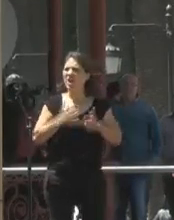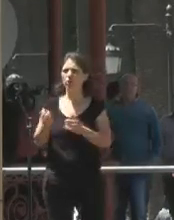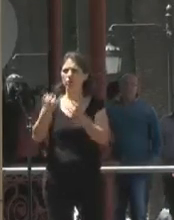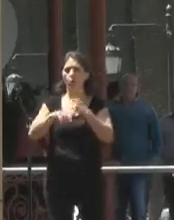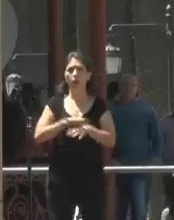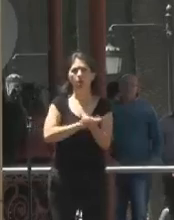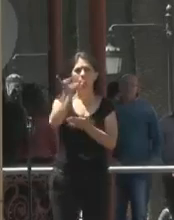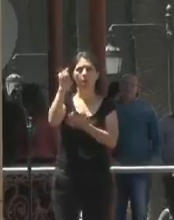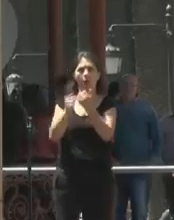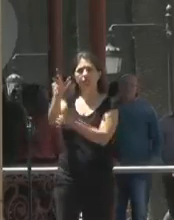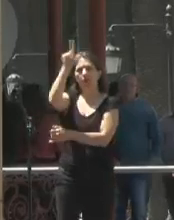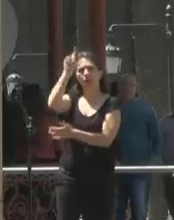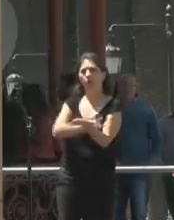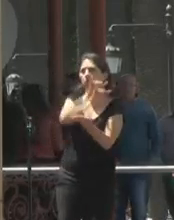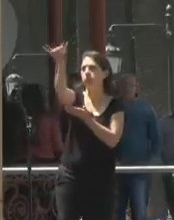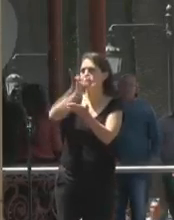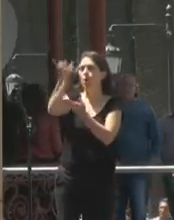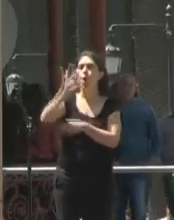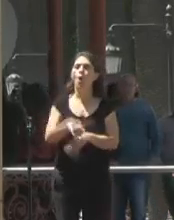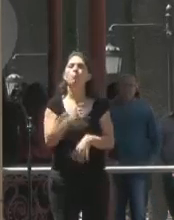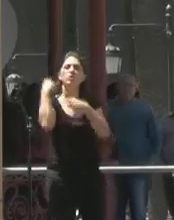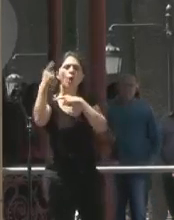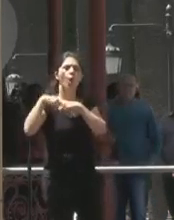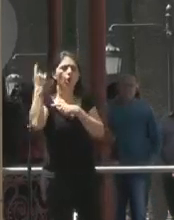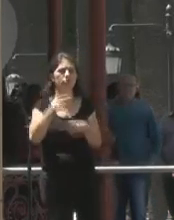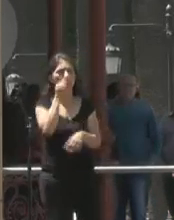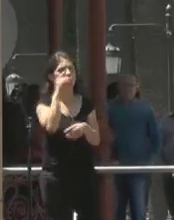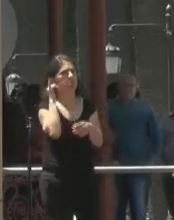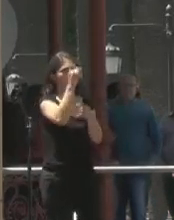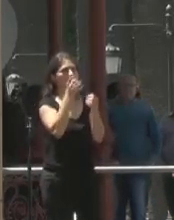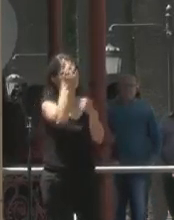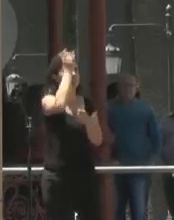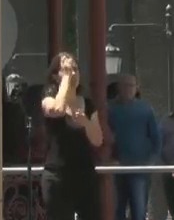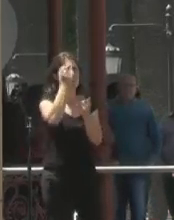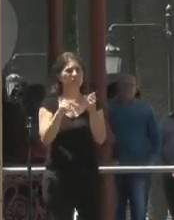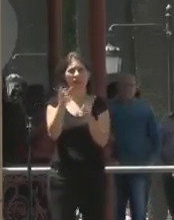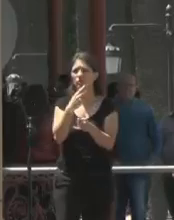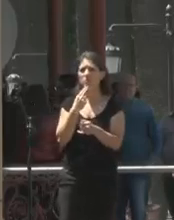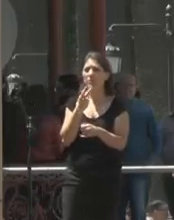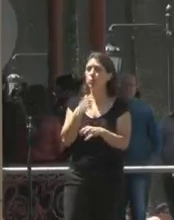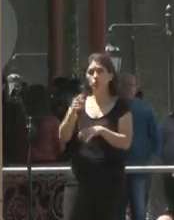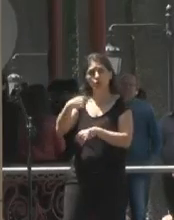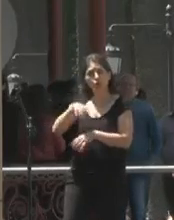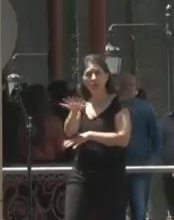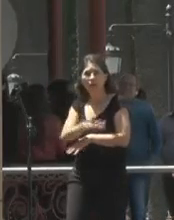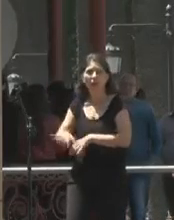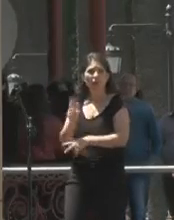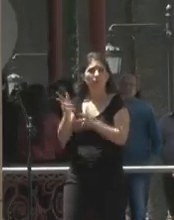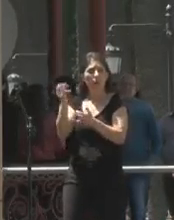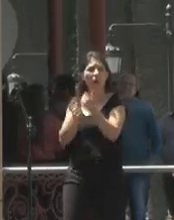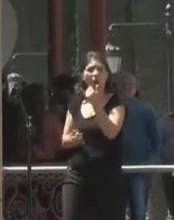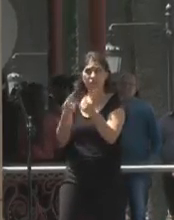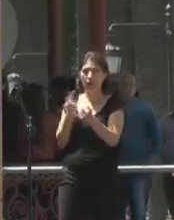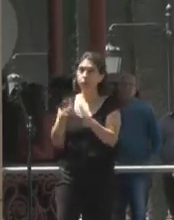irse a patentar a Berlín o para irse a inventar a Londres. No viven con miedo, y para eso hay que conquistar las condiciones que nos permiten vivir sin